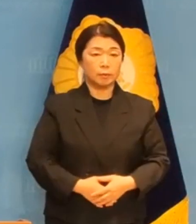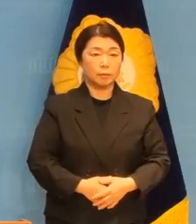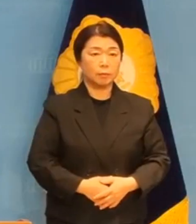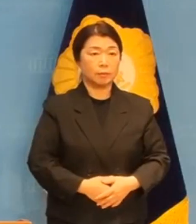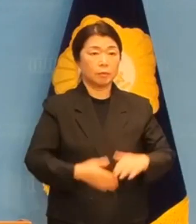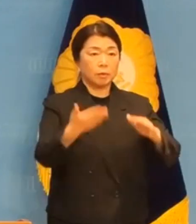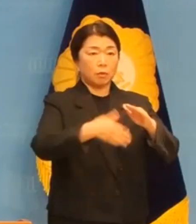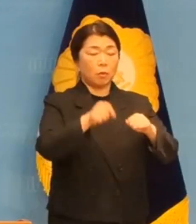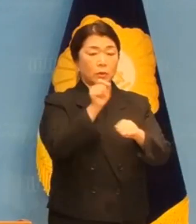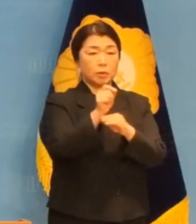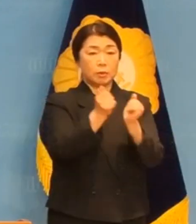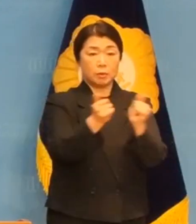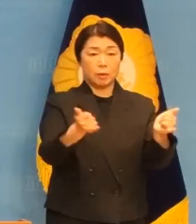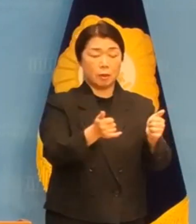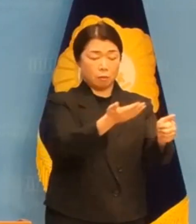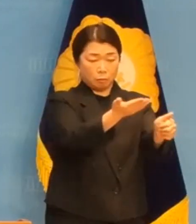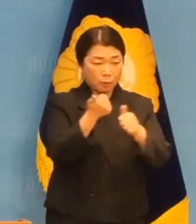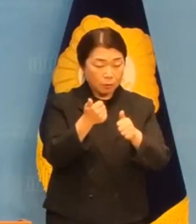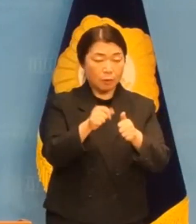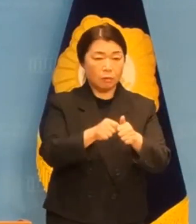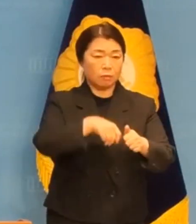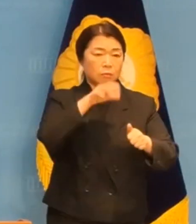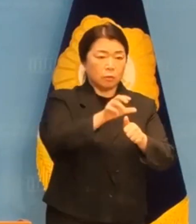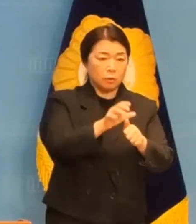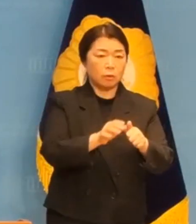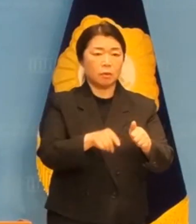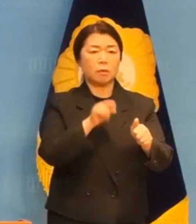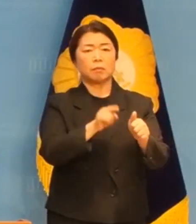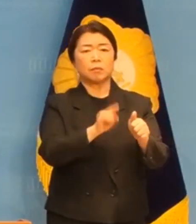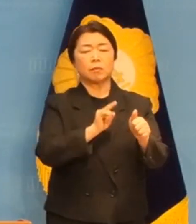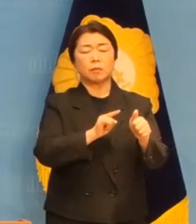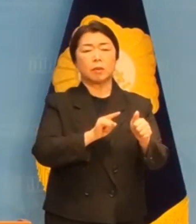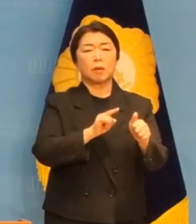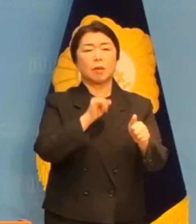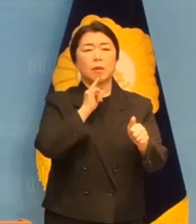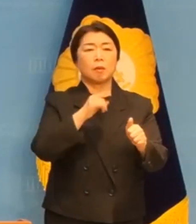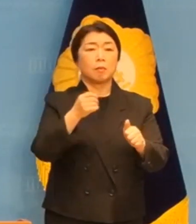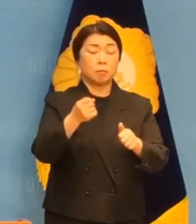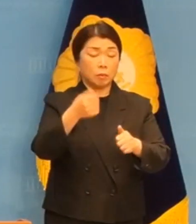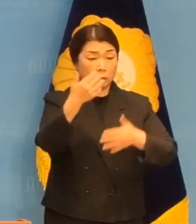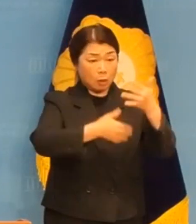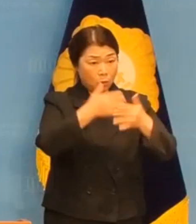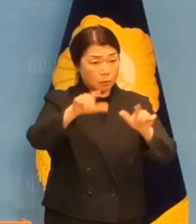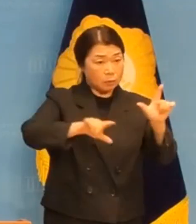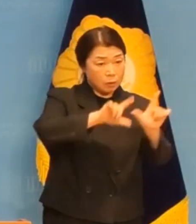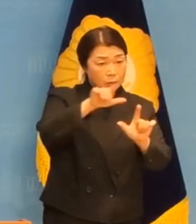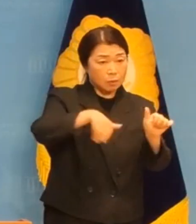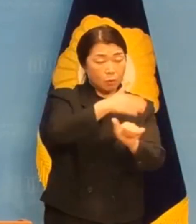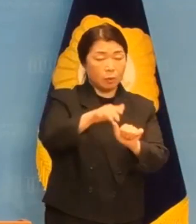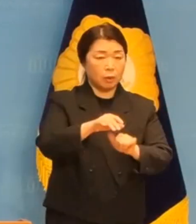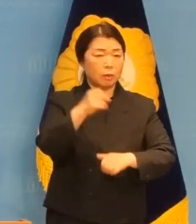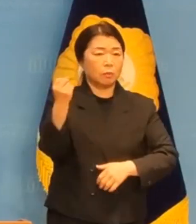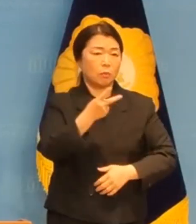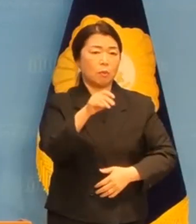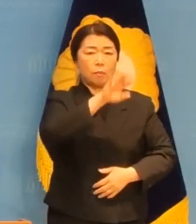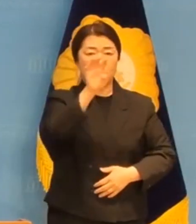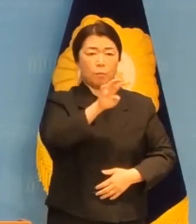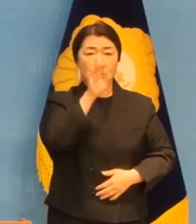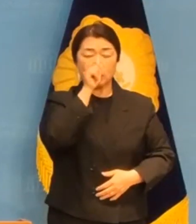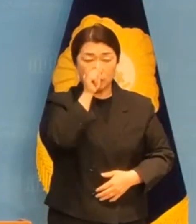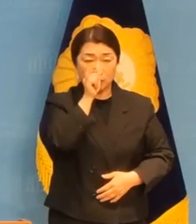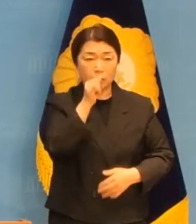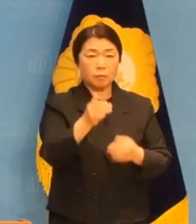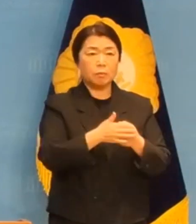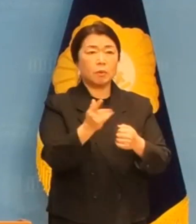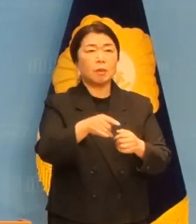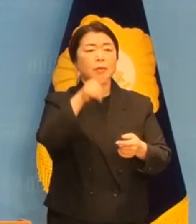세워 추궁하고 힐난하는 장면이 반복되면서 공직사회 전반에 사실상 본보기식